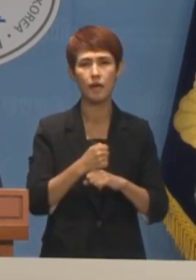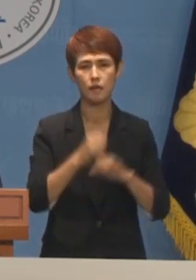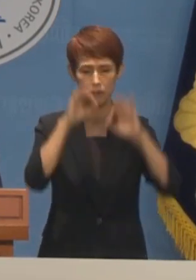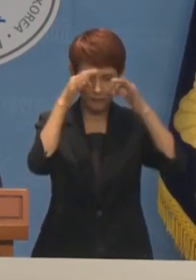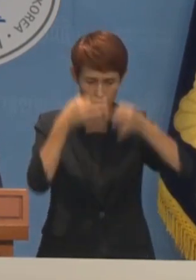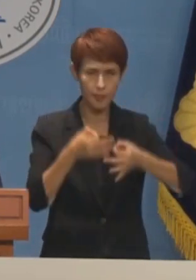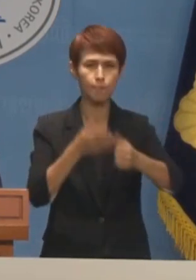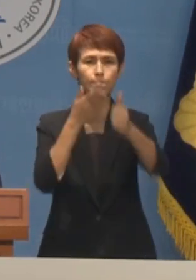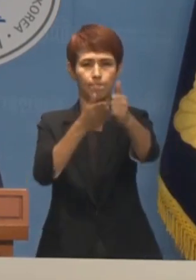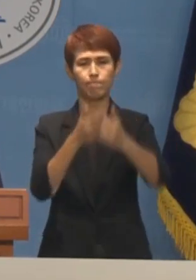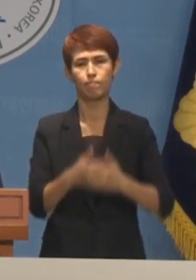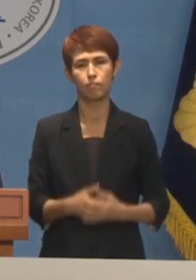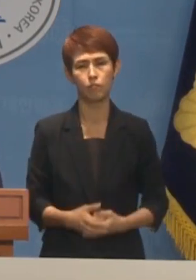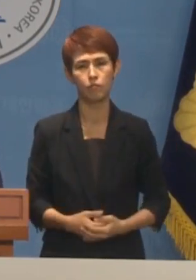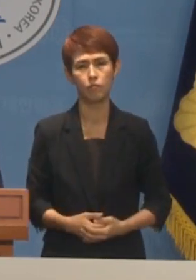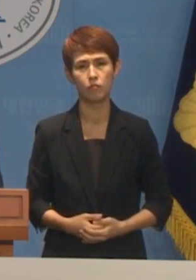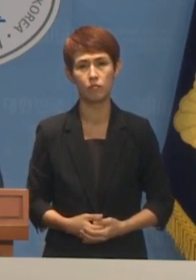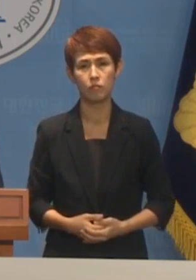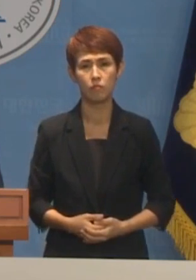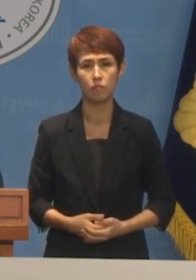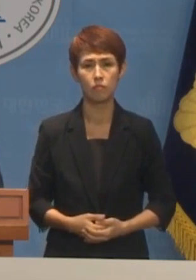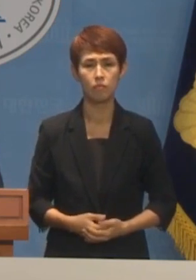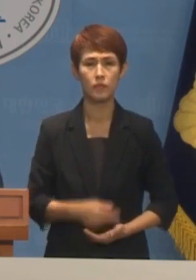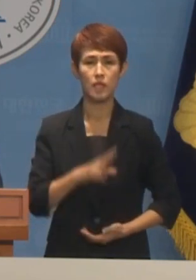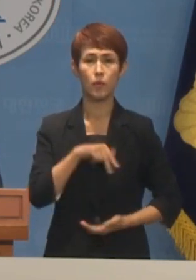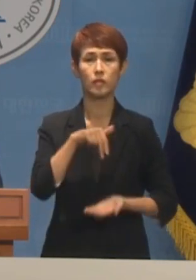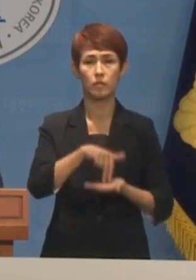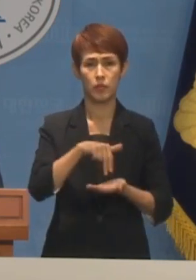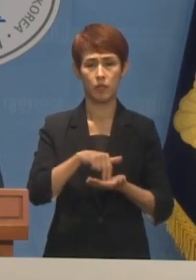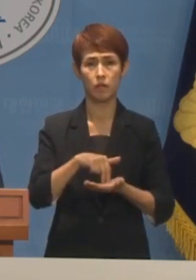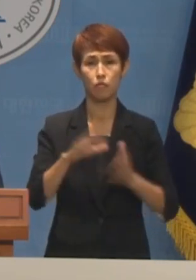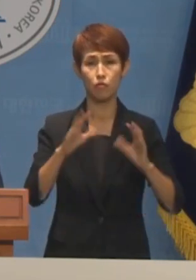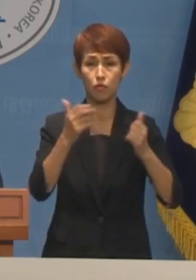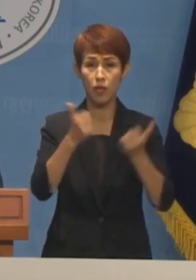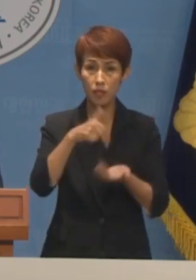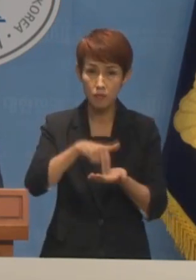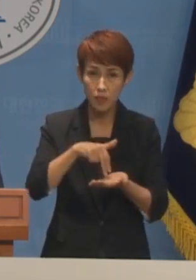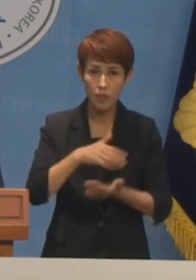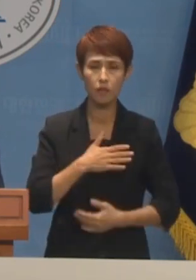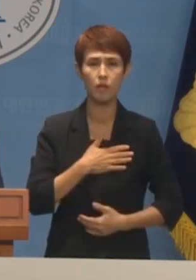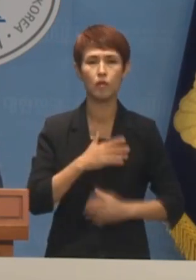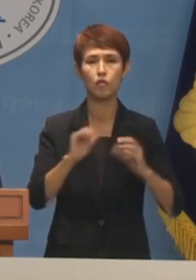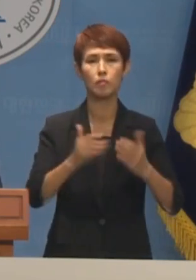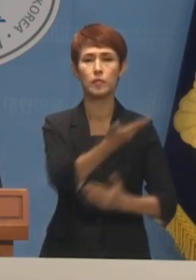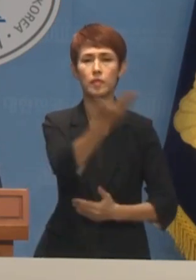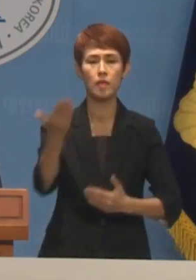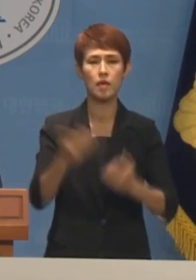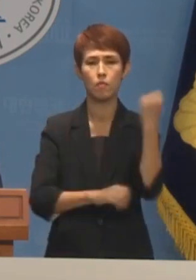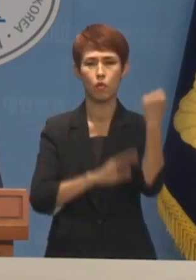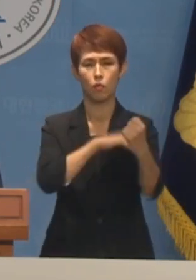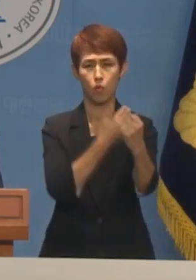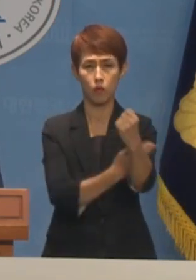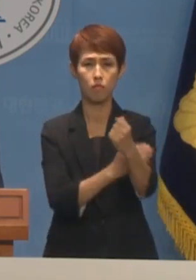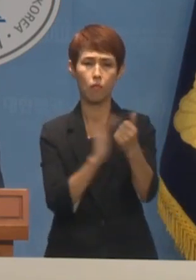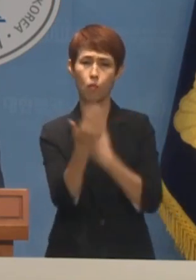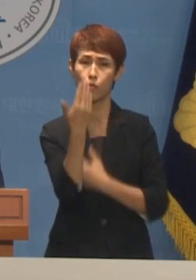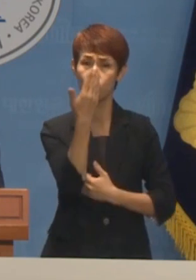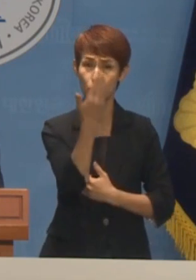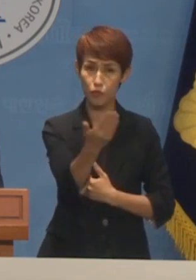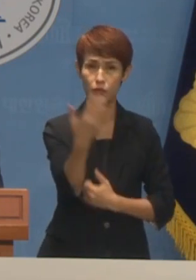것을 촉구합니다. 그리고 입법부의 일원으로서 국회 역시도 국민의 인권과 기본권을 입법으로서 보호할